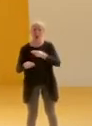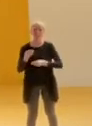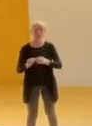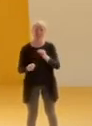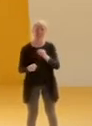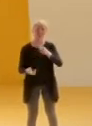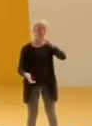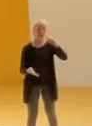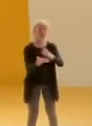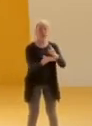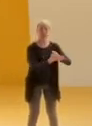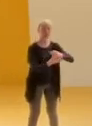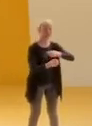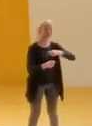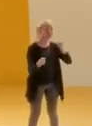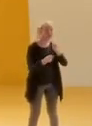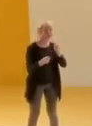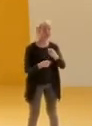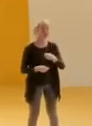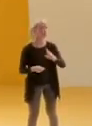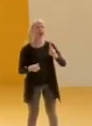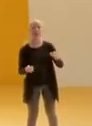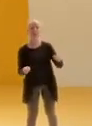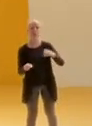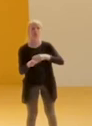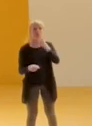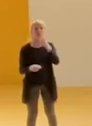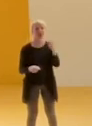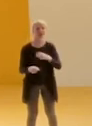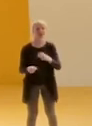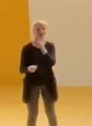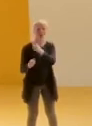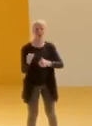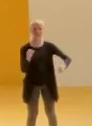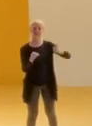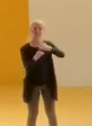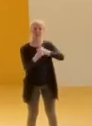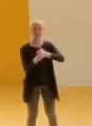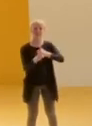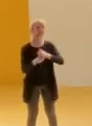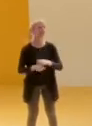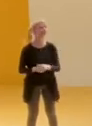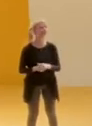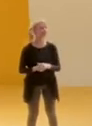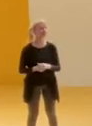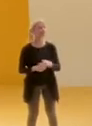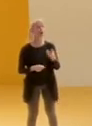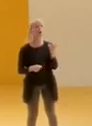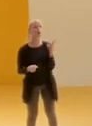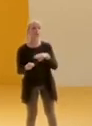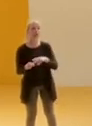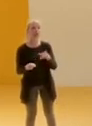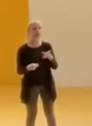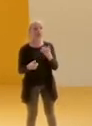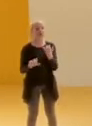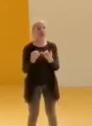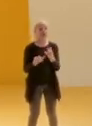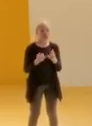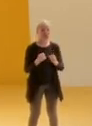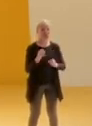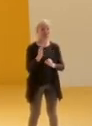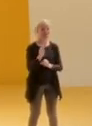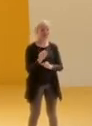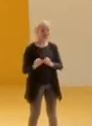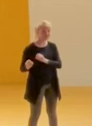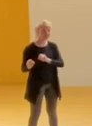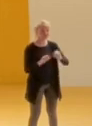sukces albo która jednak kryptowaluta jest królem rynku kryptowalut tak kryptowaluta w przypadku której wzrosty podaży pieniądza